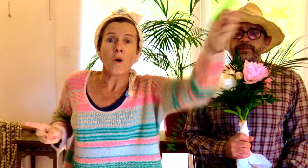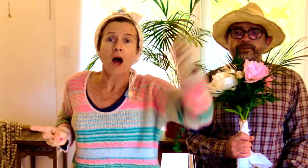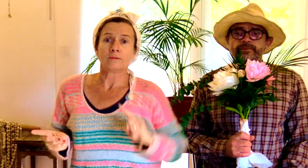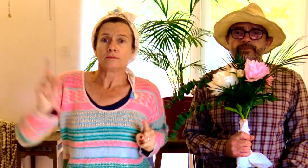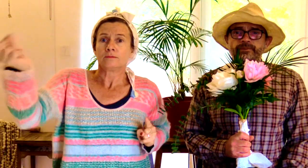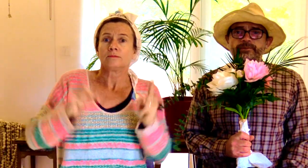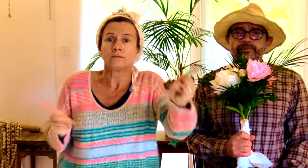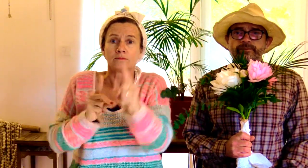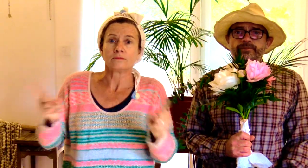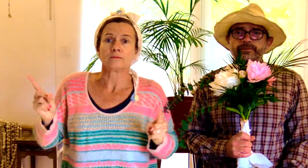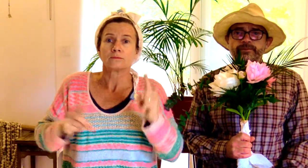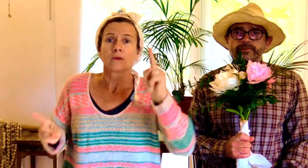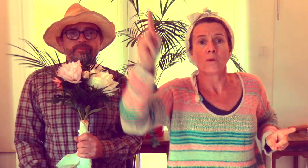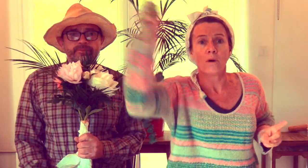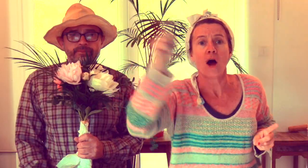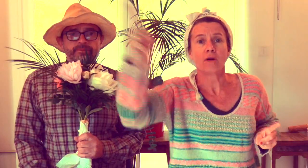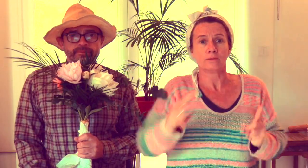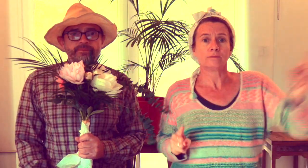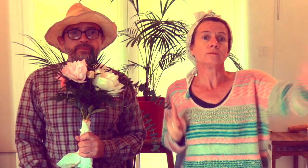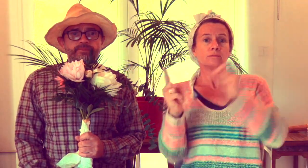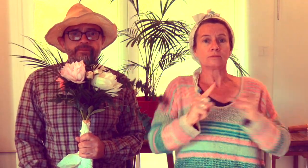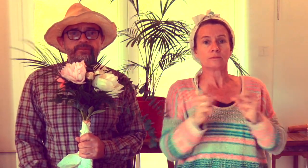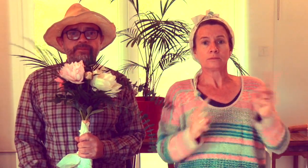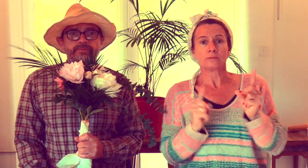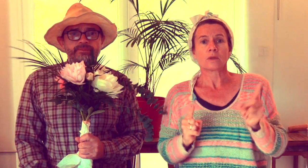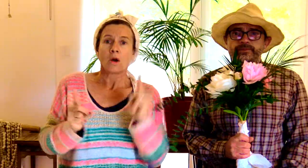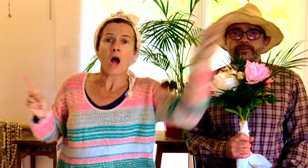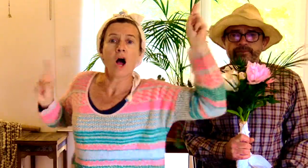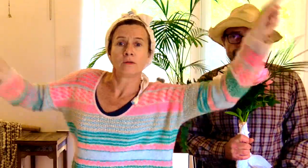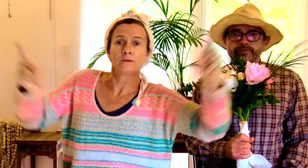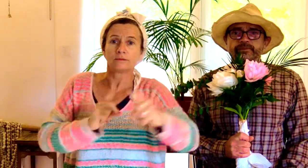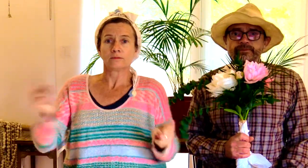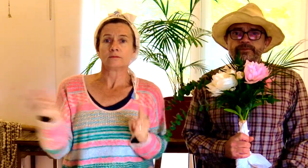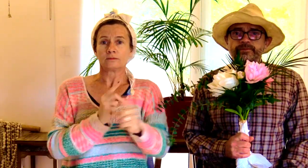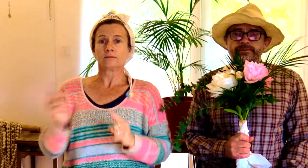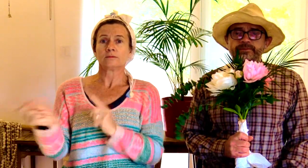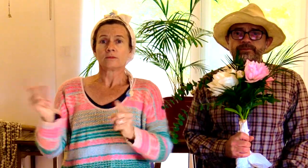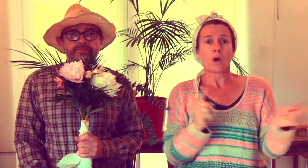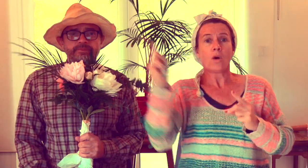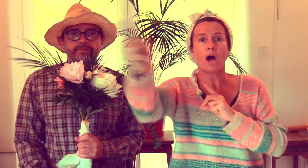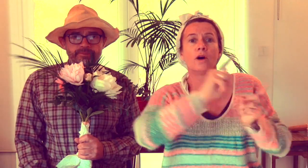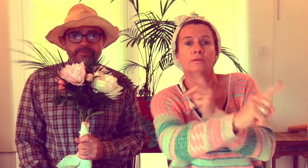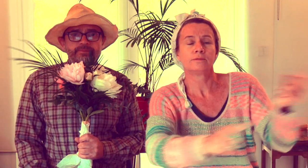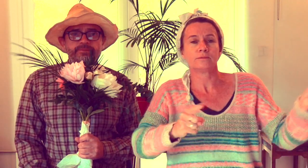Oh. Oh. Oh. Oh. Oh.